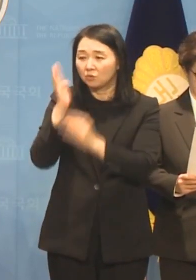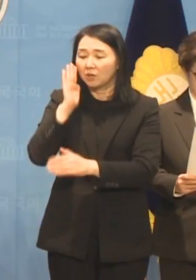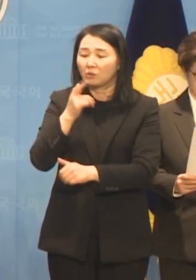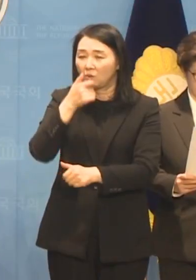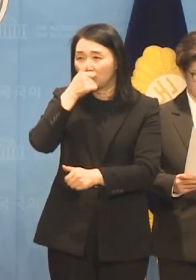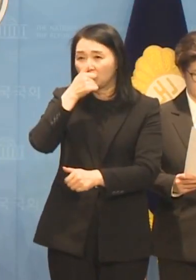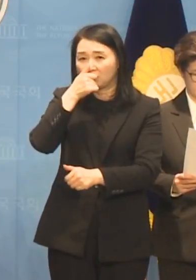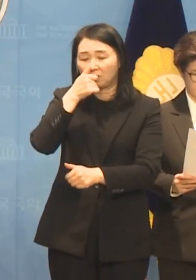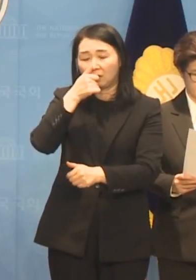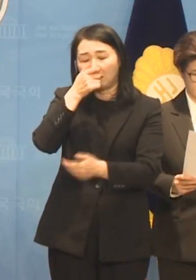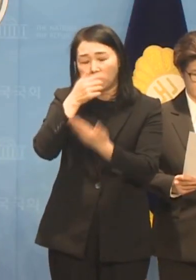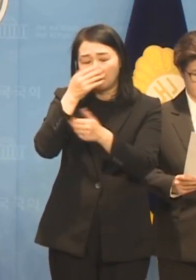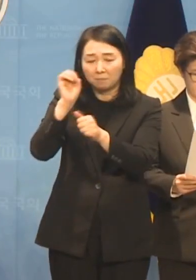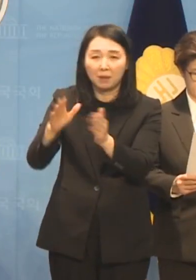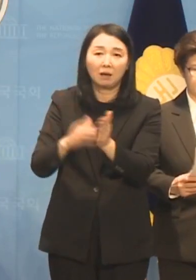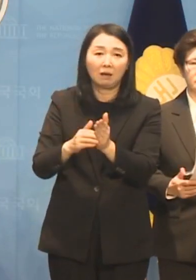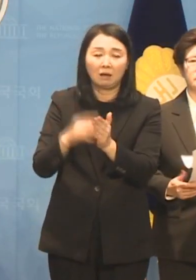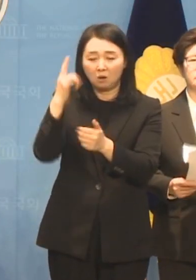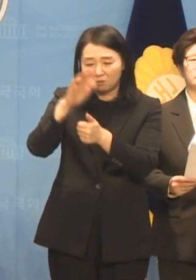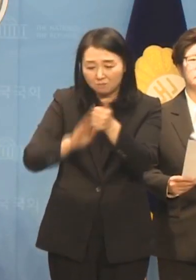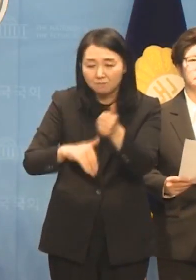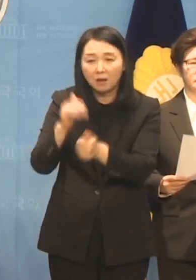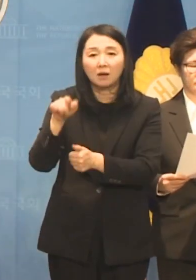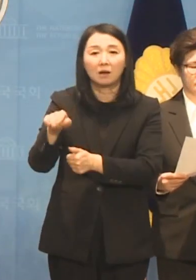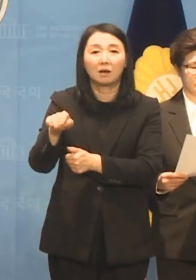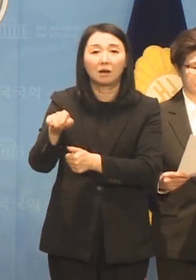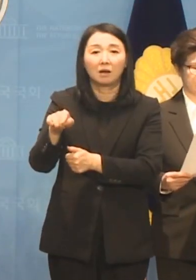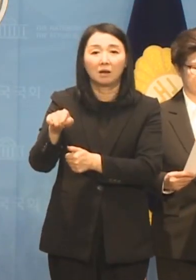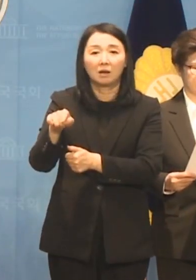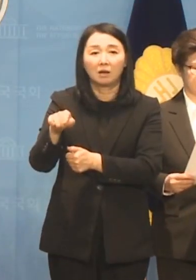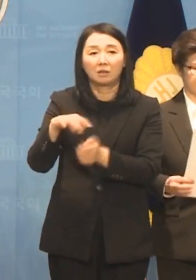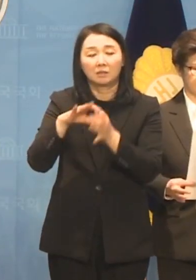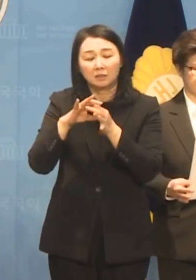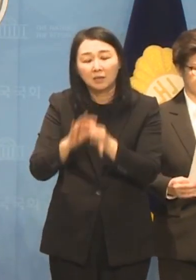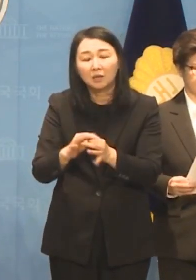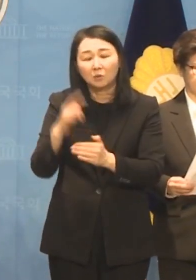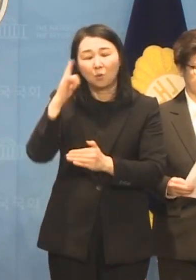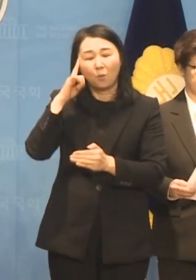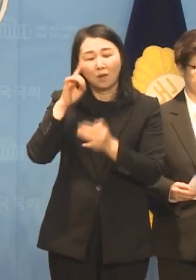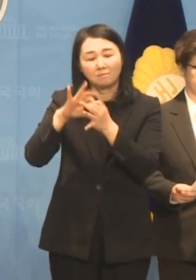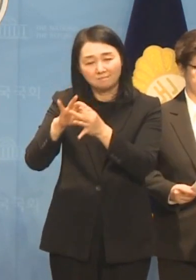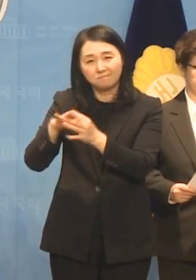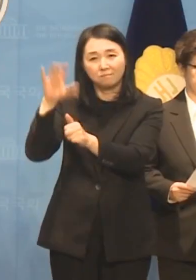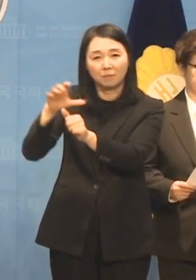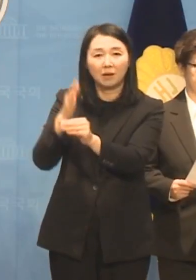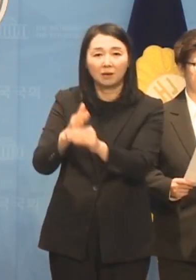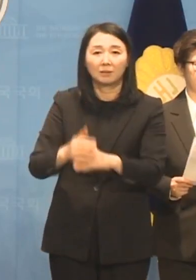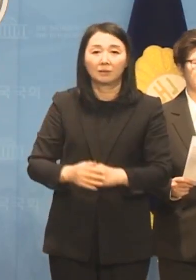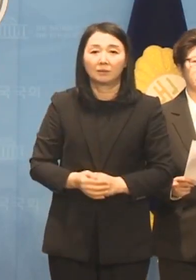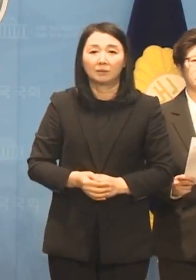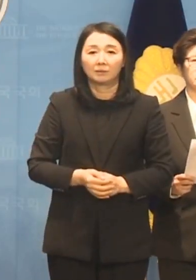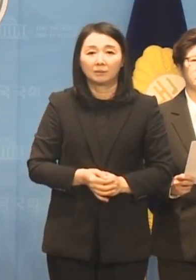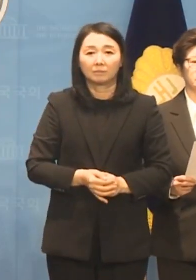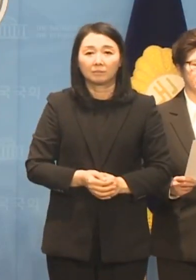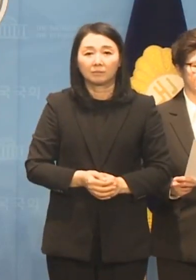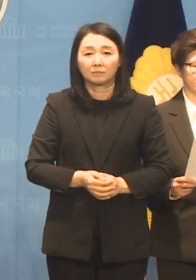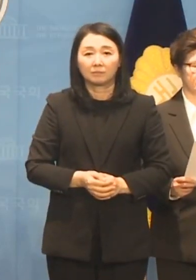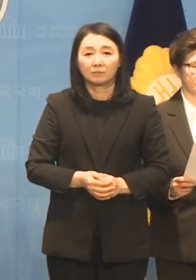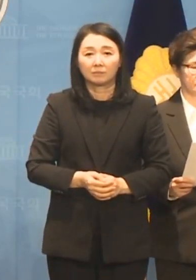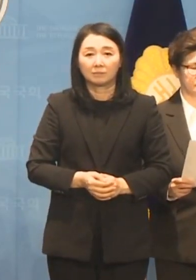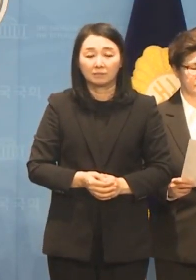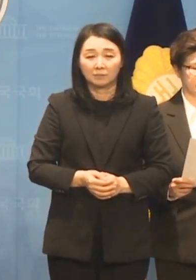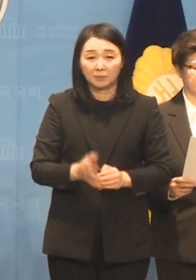기합 주기를 하고 망신 주기를 하는 연속 선상에 있었습니다. 연장